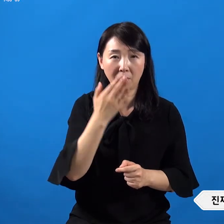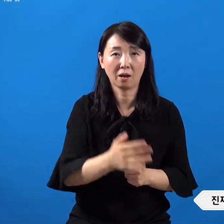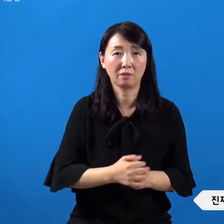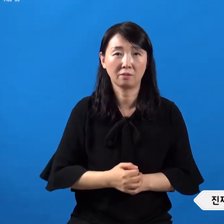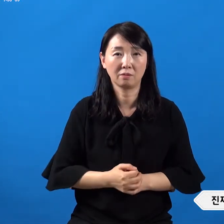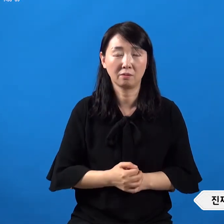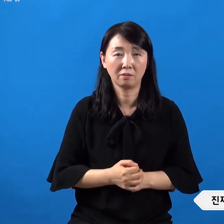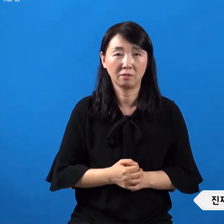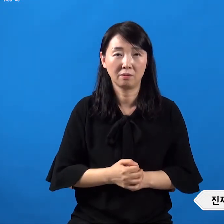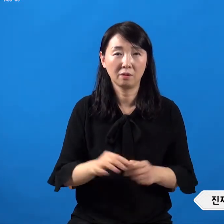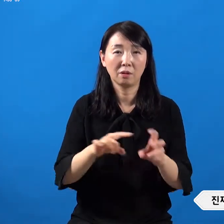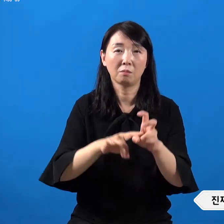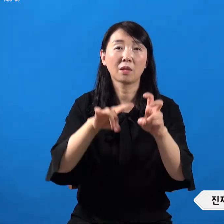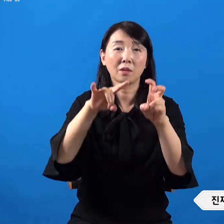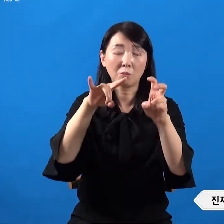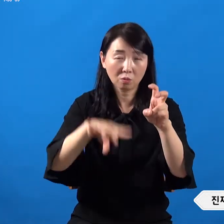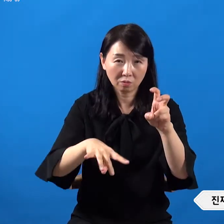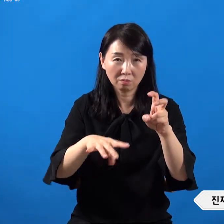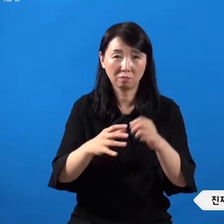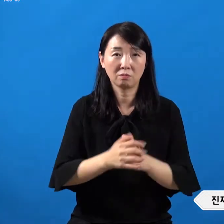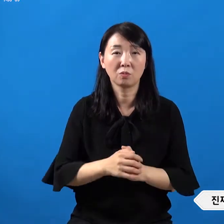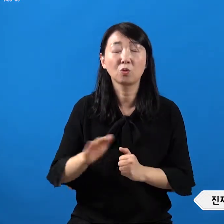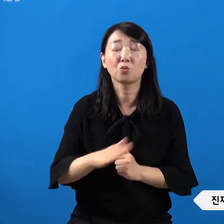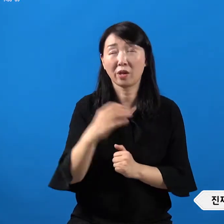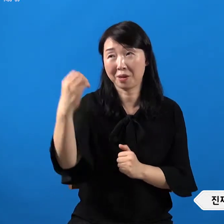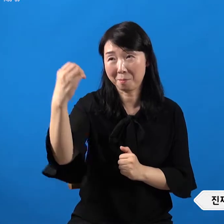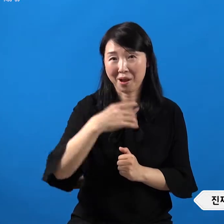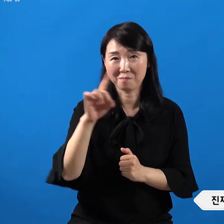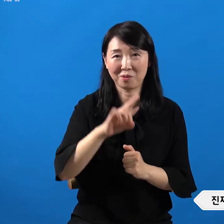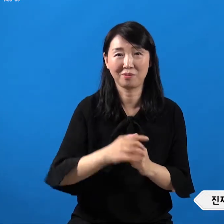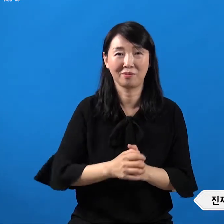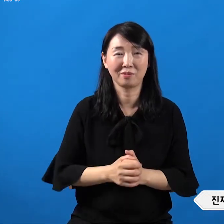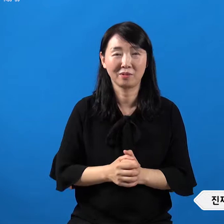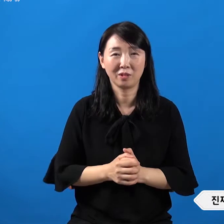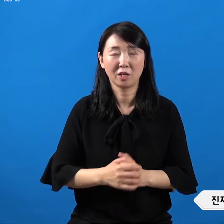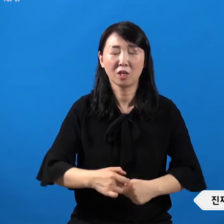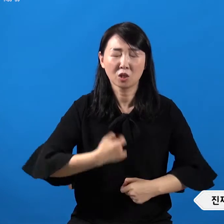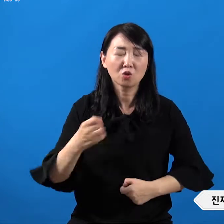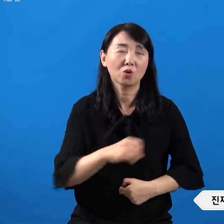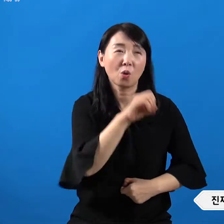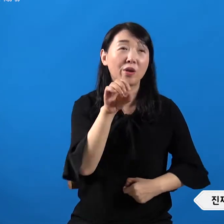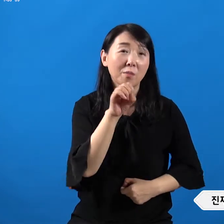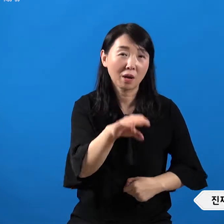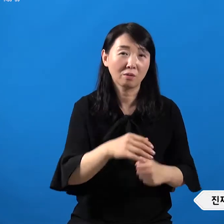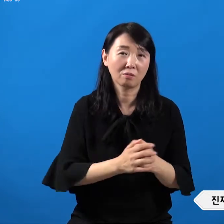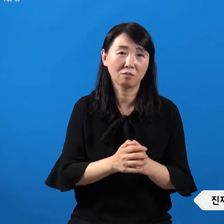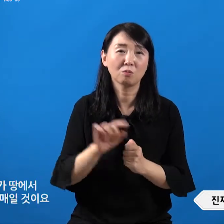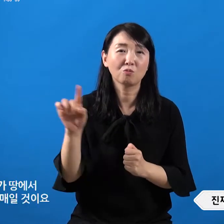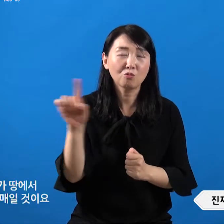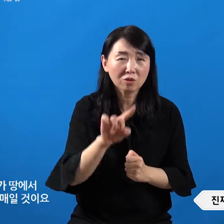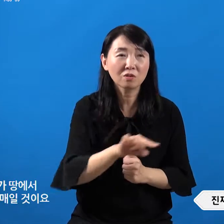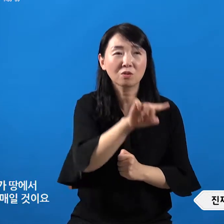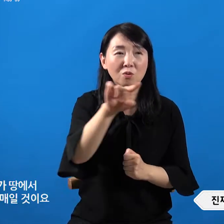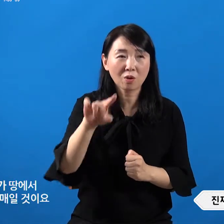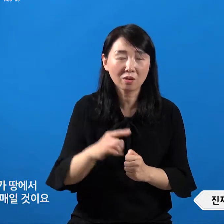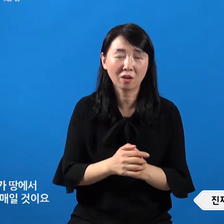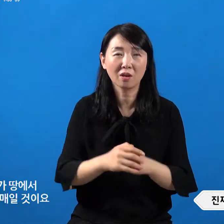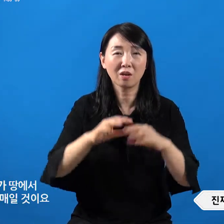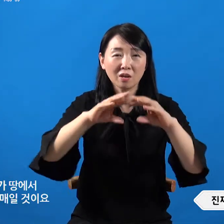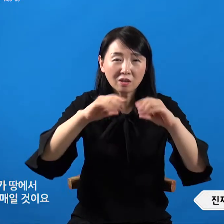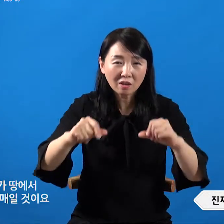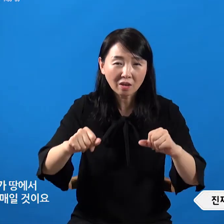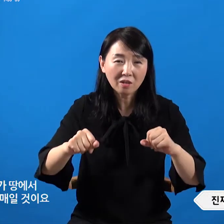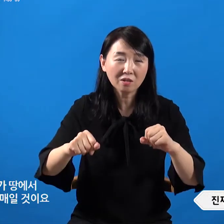그래서 마태복음 18장 18절 우리에게 이렇게 말씀하십니다. 진실로 너에게 이르노니 무엇인지 너희가